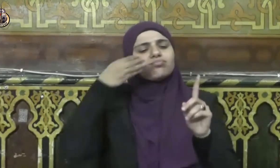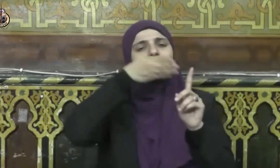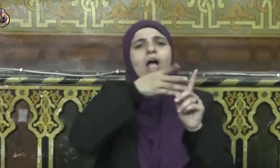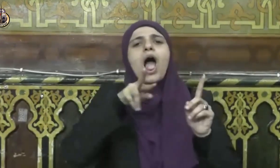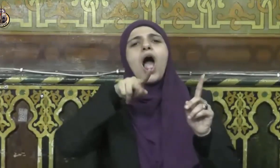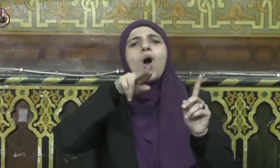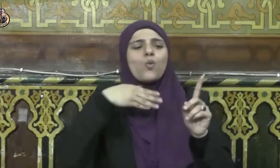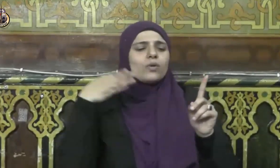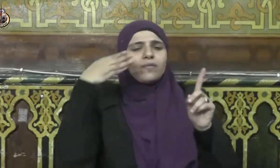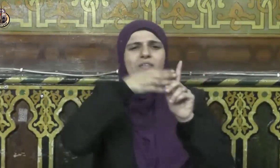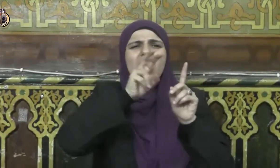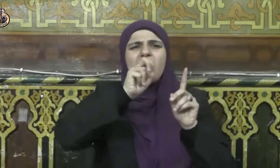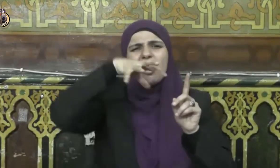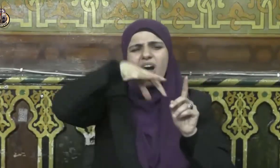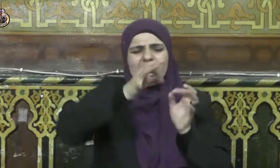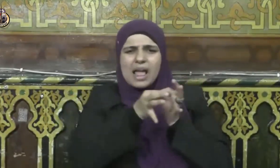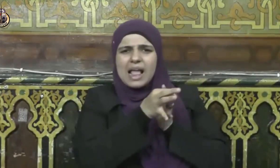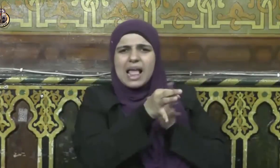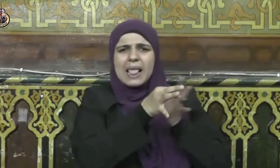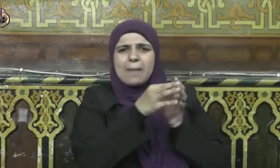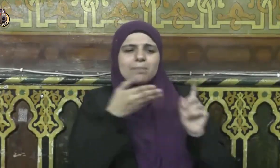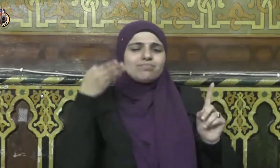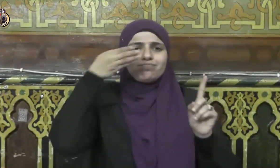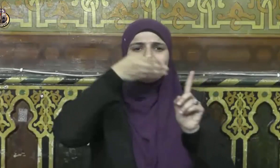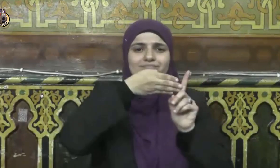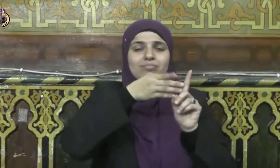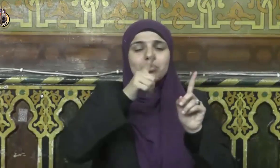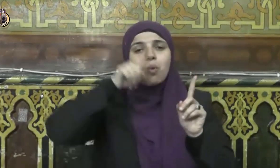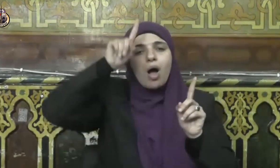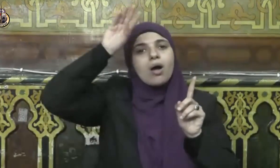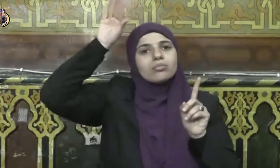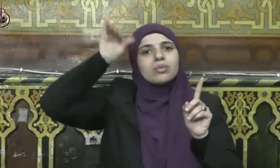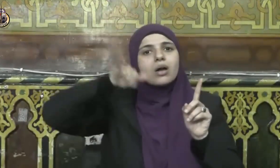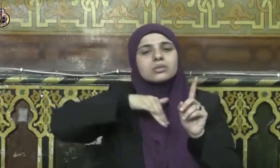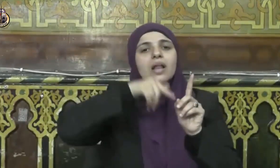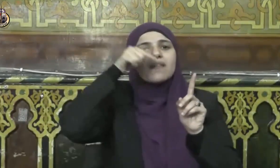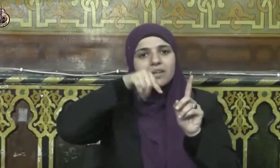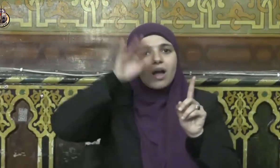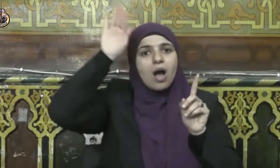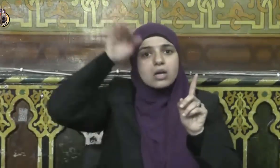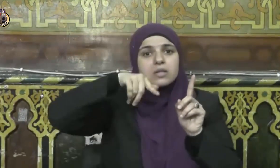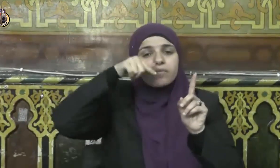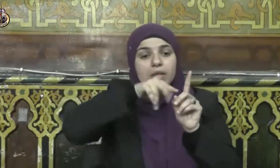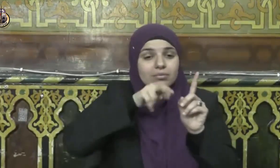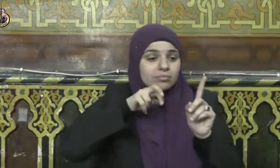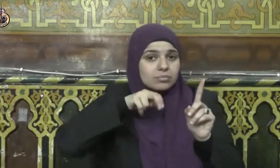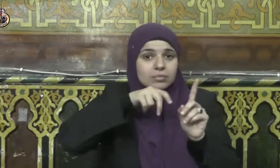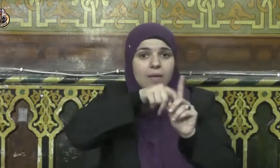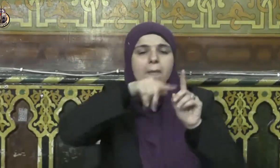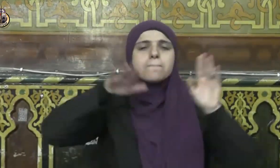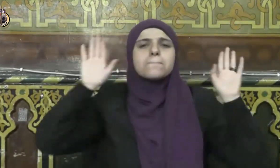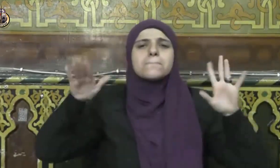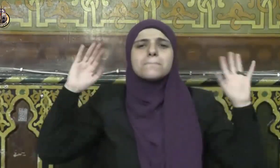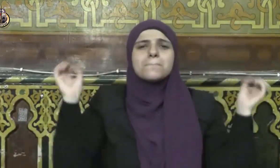زار أخا له في قرية أخرى، فأرصد الله له على مدرجته